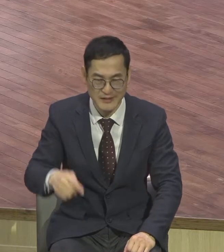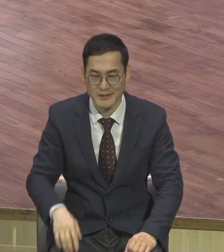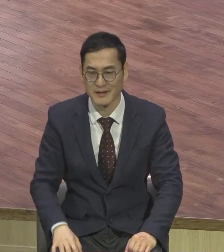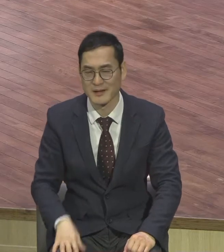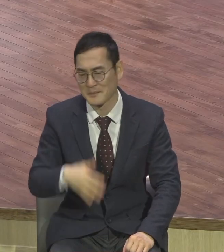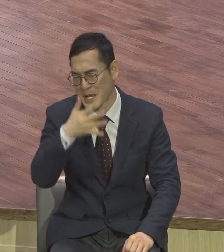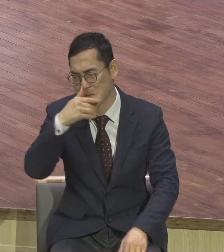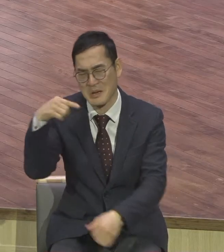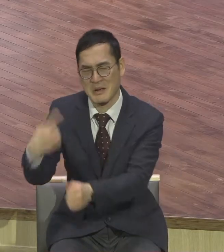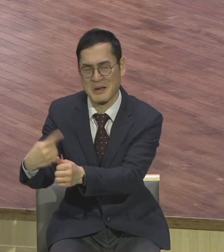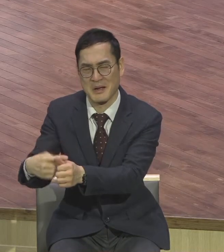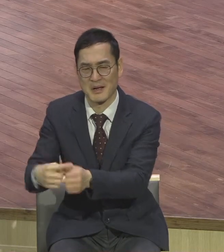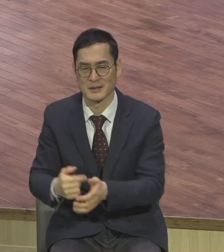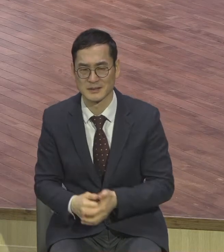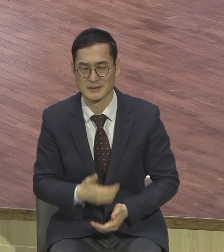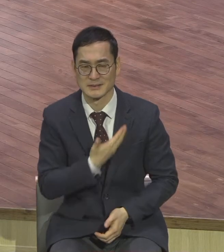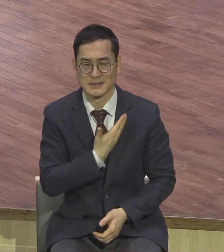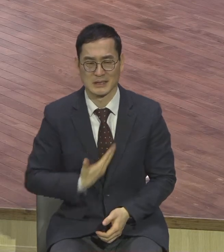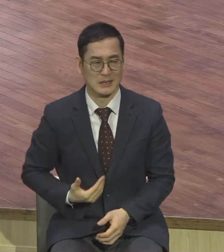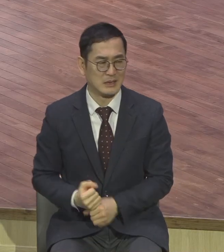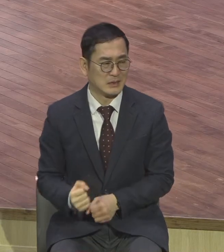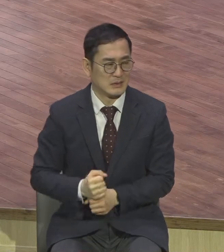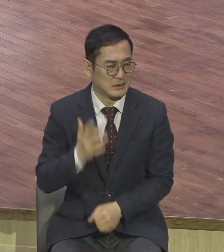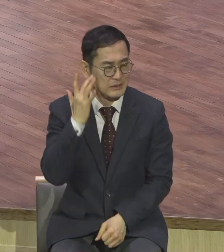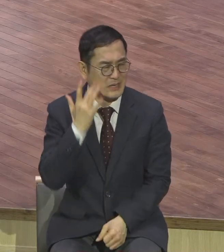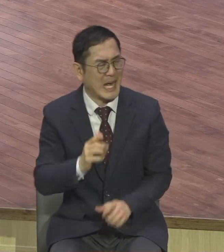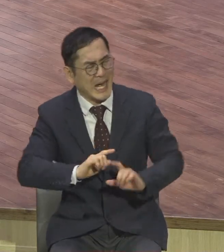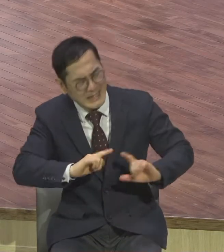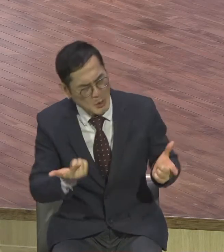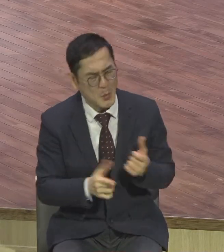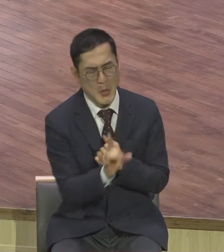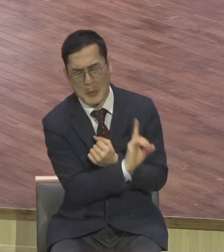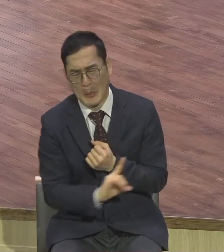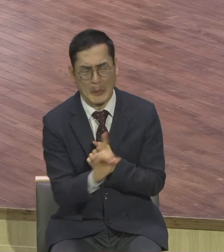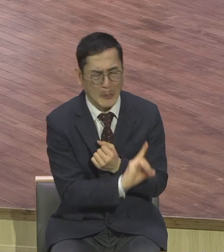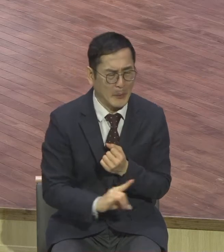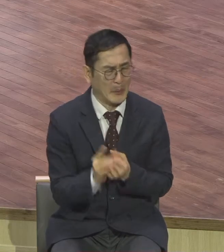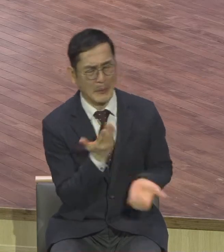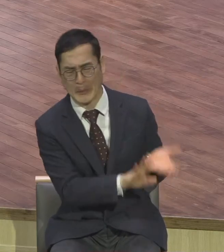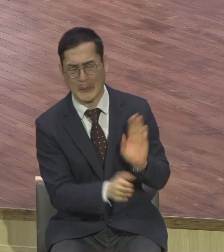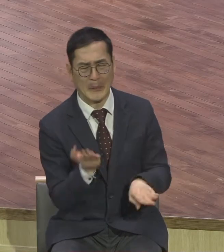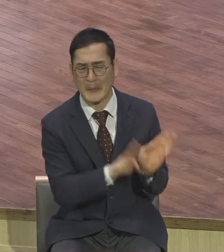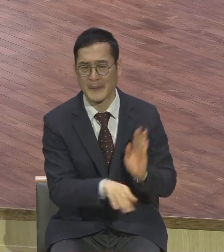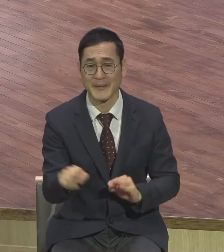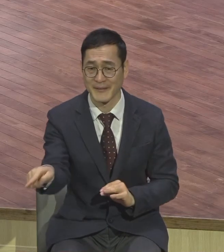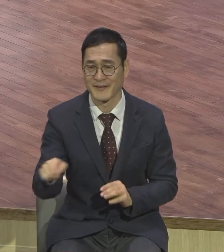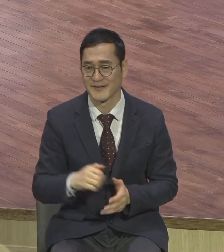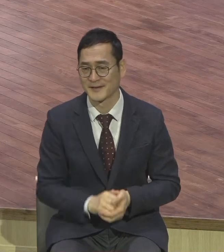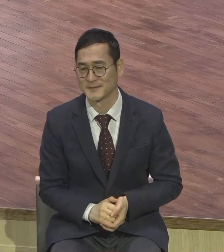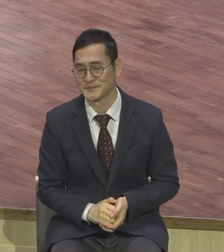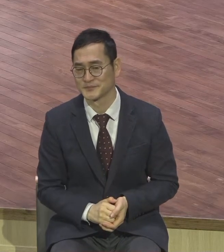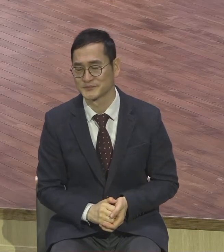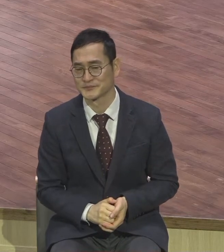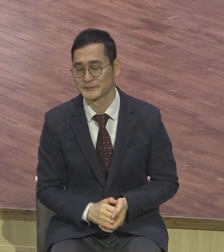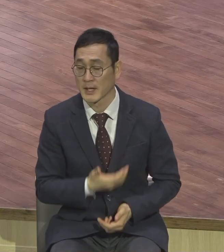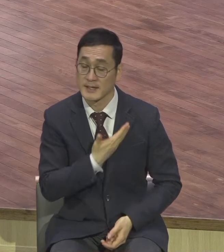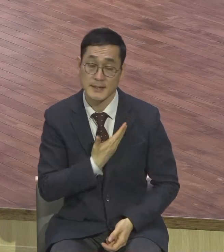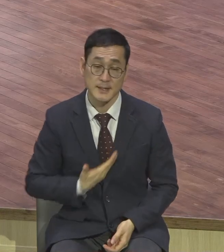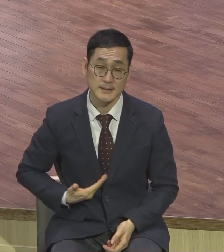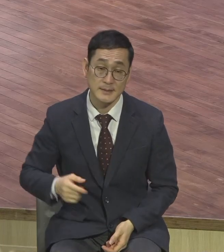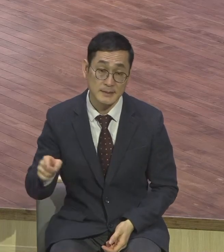제자들은 이것을 어떻게 할 수 없으니까 변명하느라 정신없는 그런 상황이었어요. 사실 예수님의 제자들은